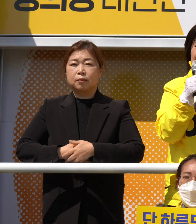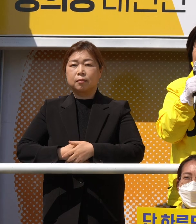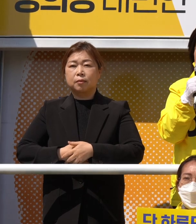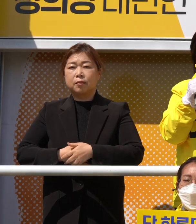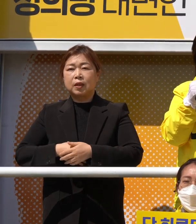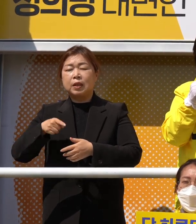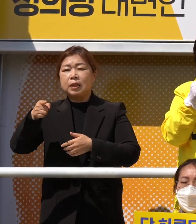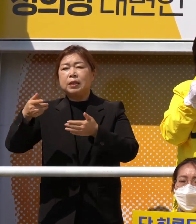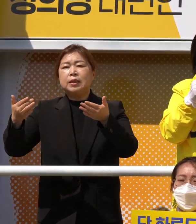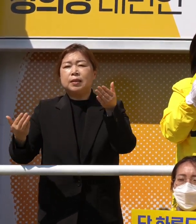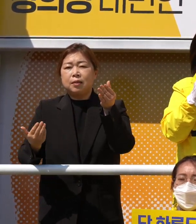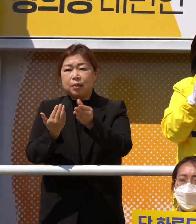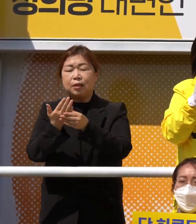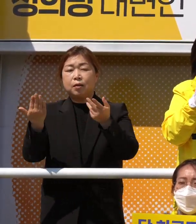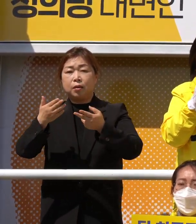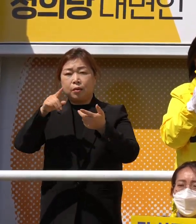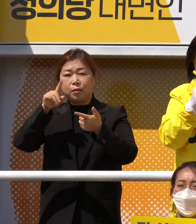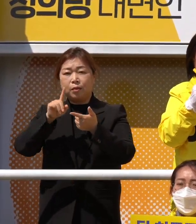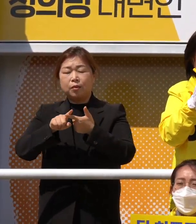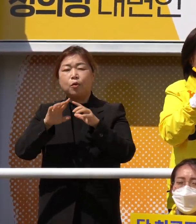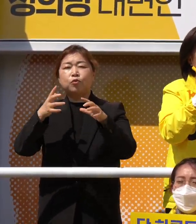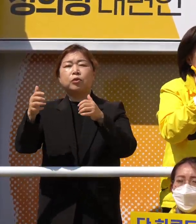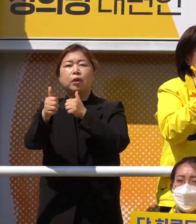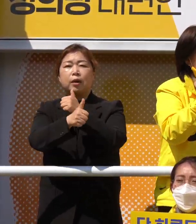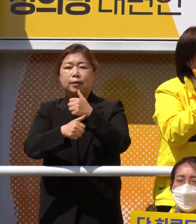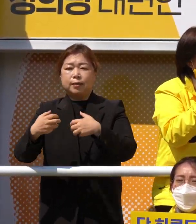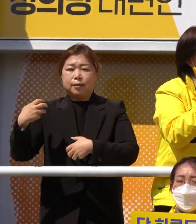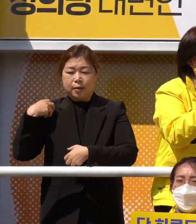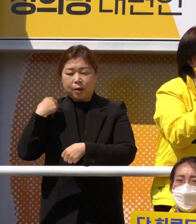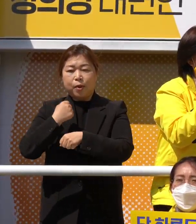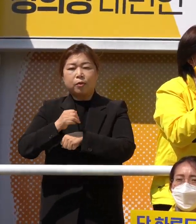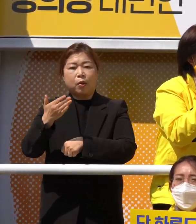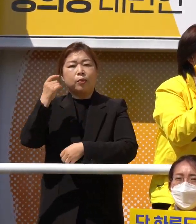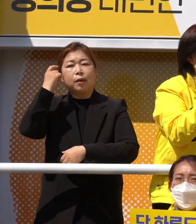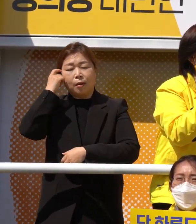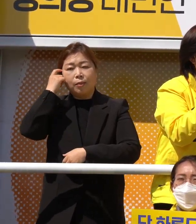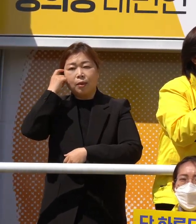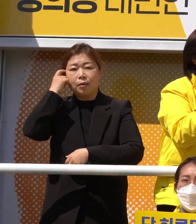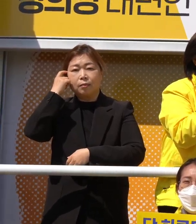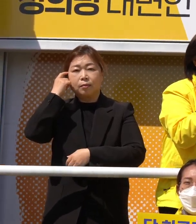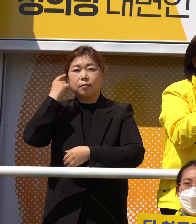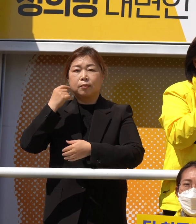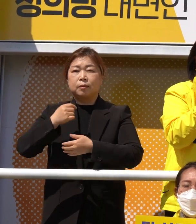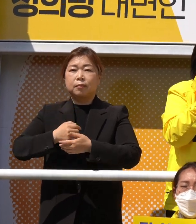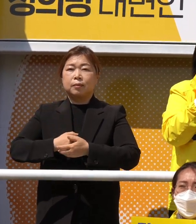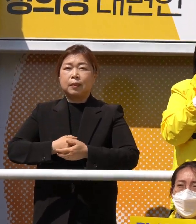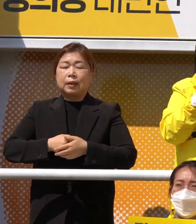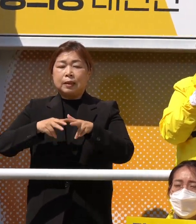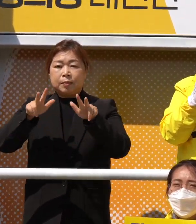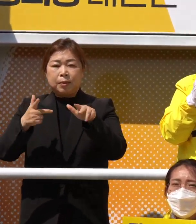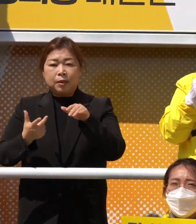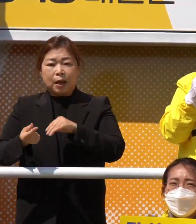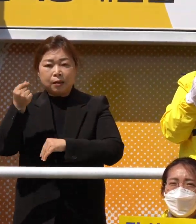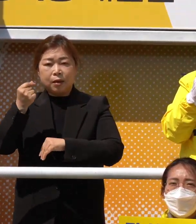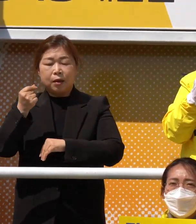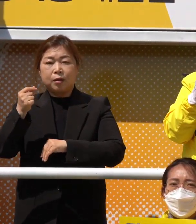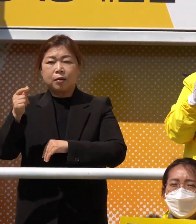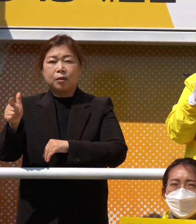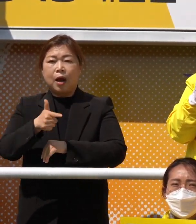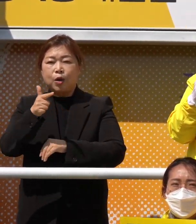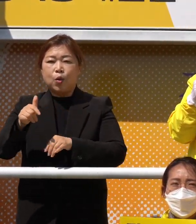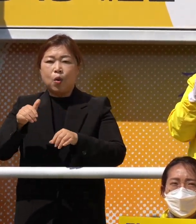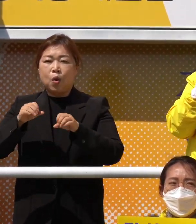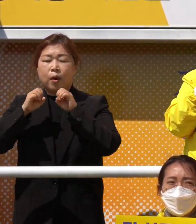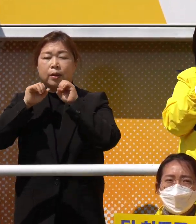이 일은 국회가 책임져야 한다고 생각했습니다. 당장 하루